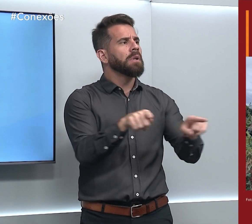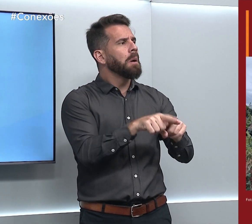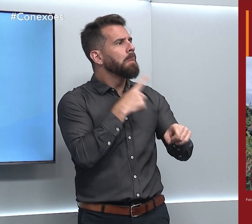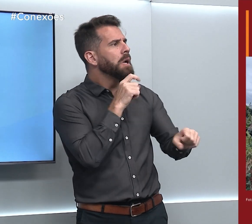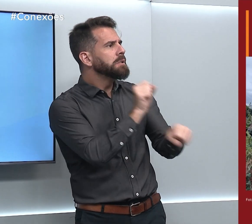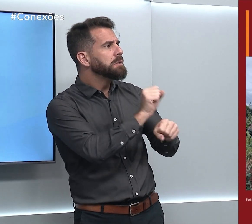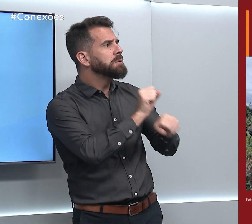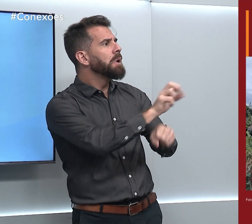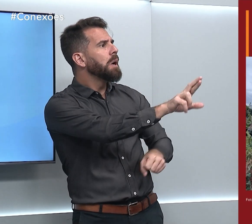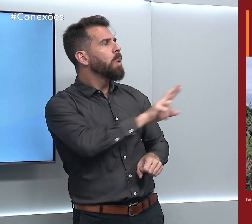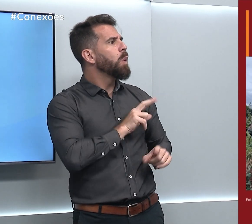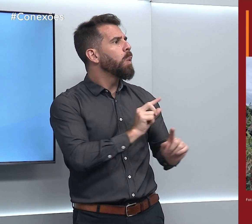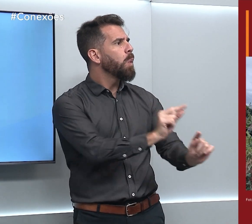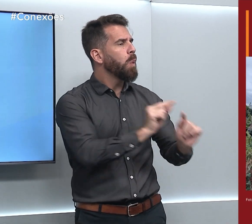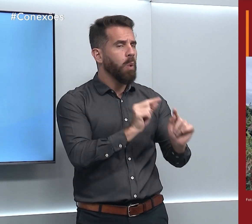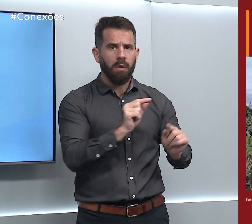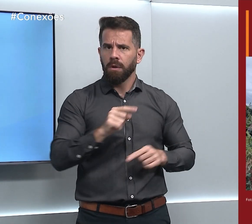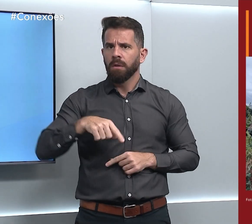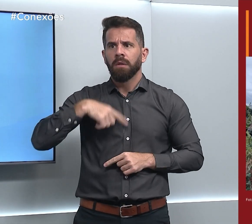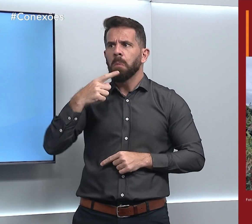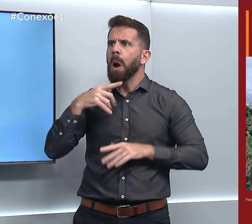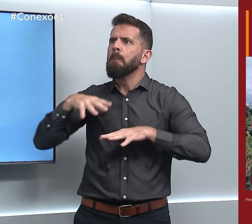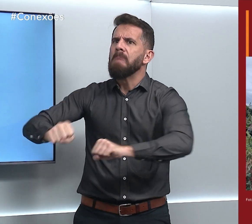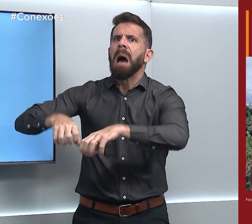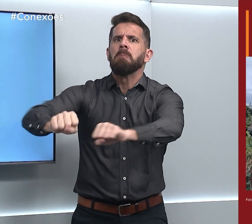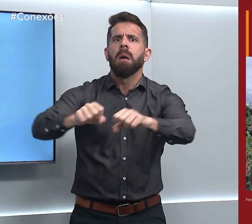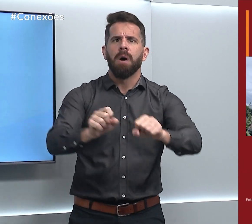ocupações de terras do movimento dos trabalhadores sem